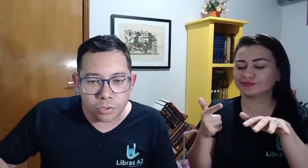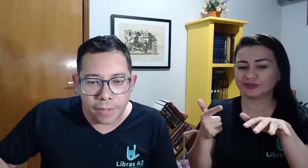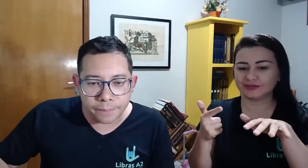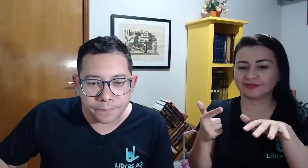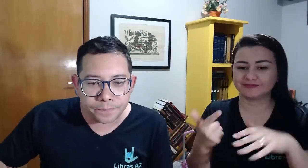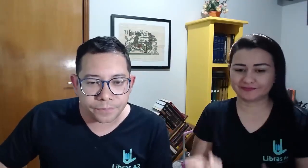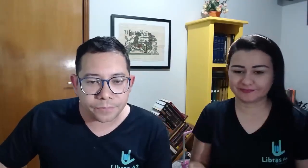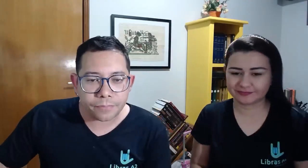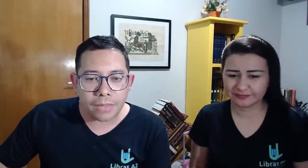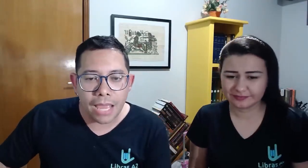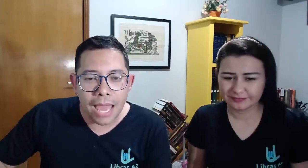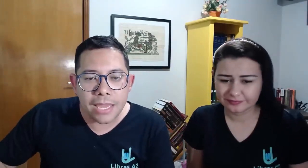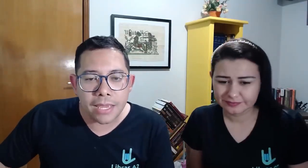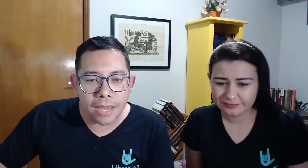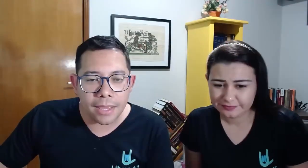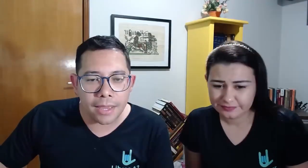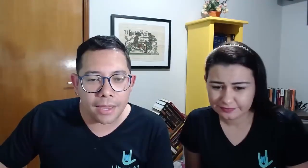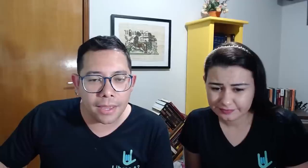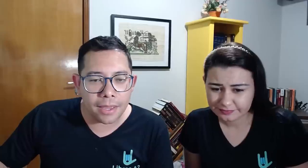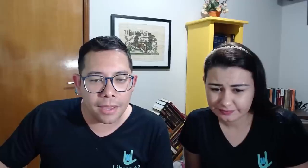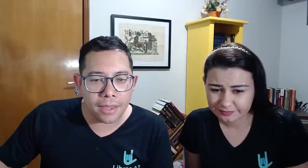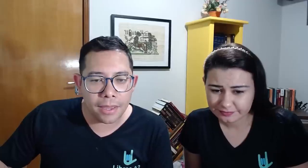bem. Aí,